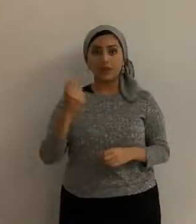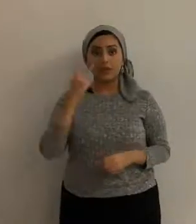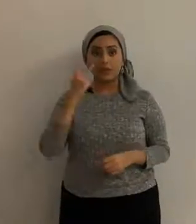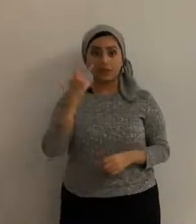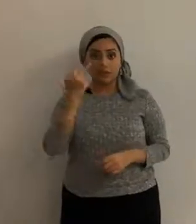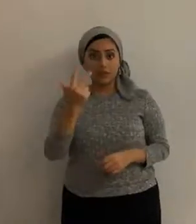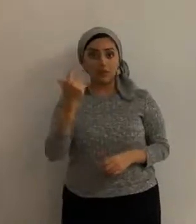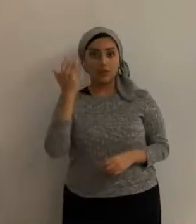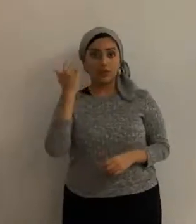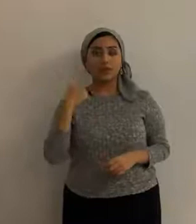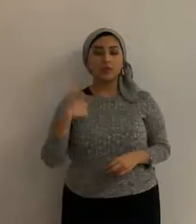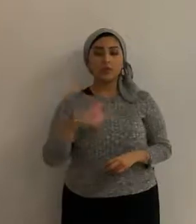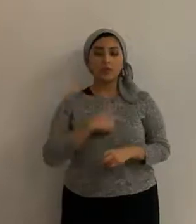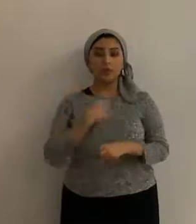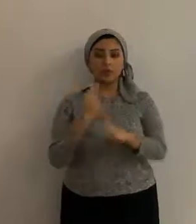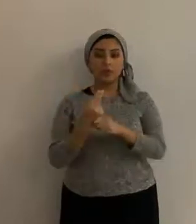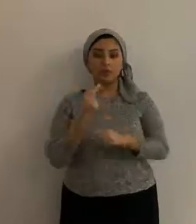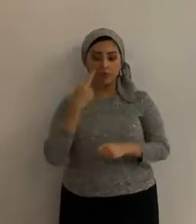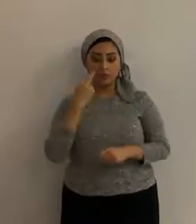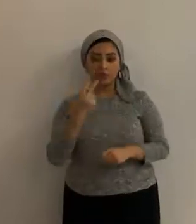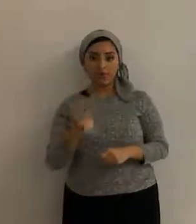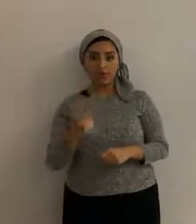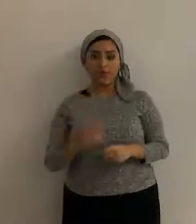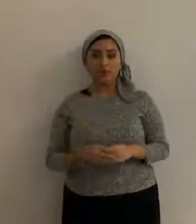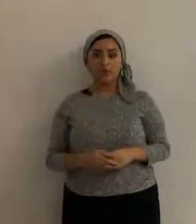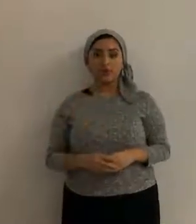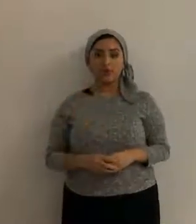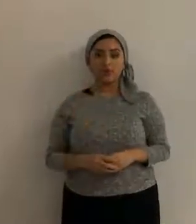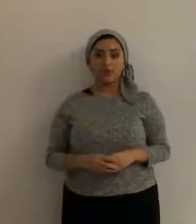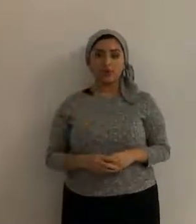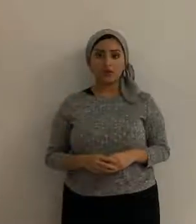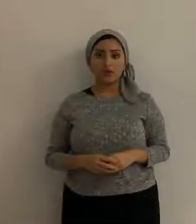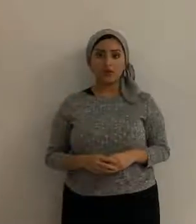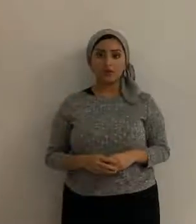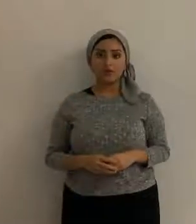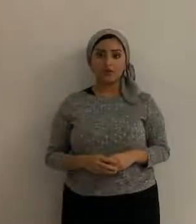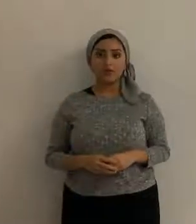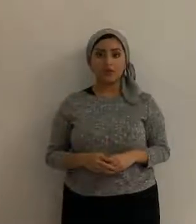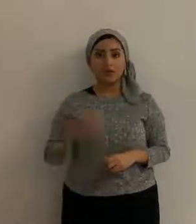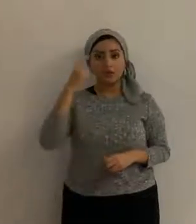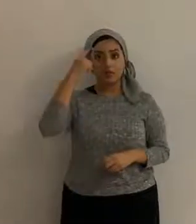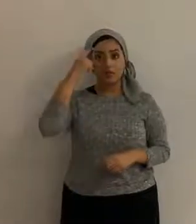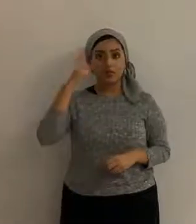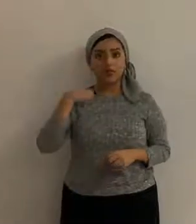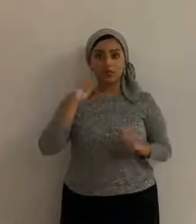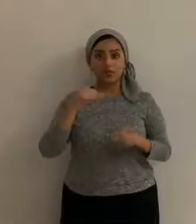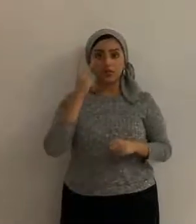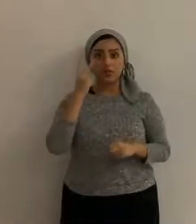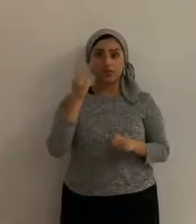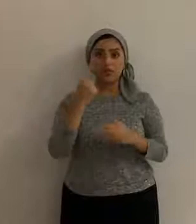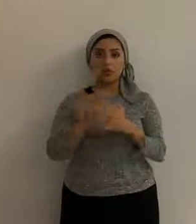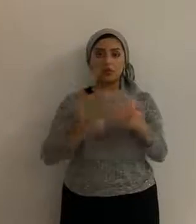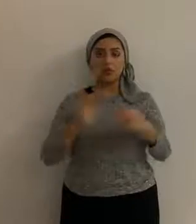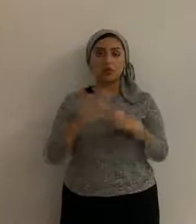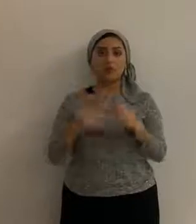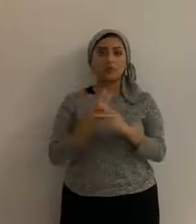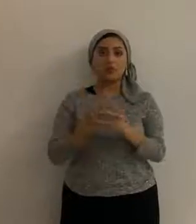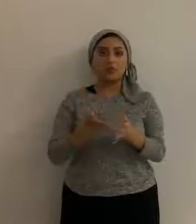eso utilizamos esta vista que se llama vista de isométrico, para poder ver la profundidad, ¿sí? Aquí solo son 2